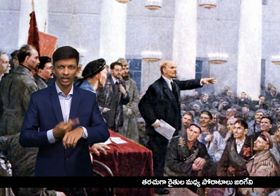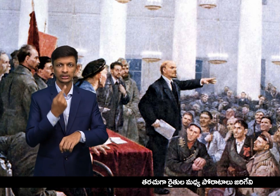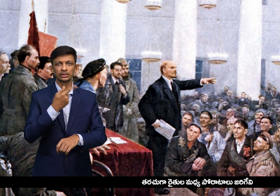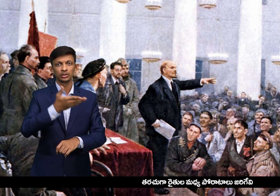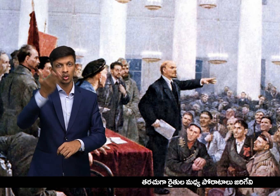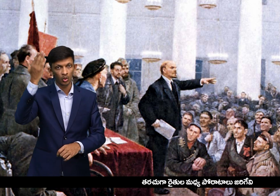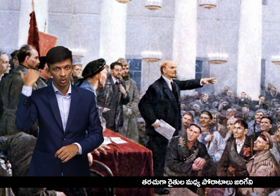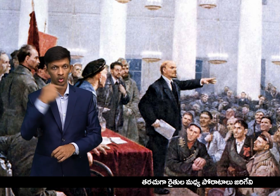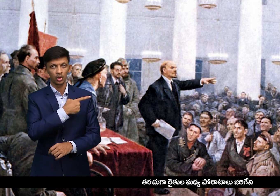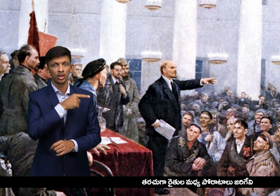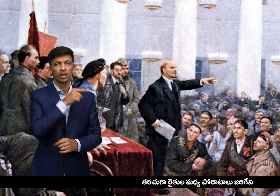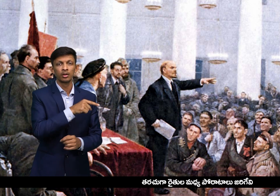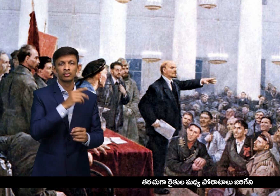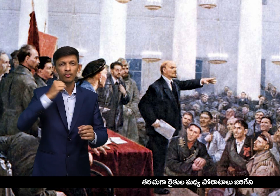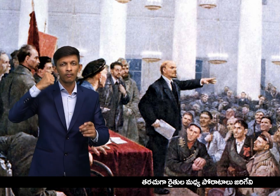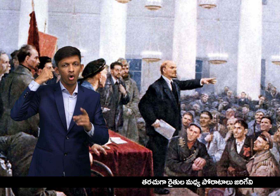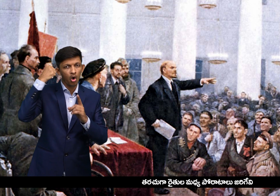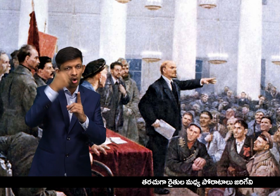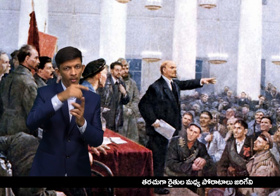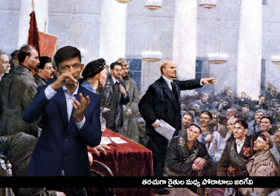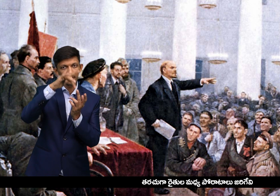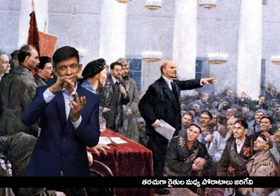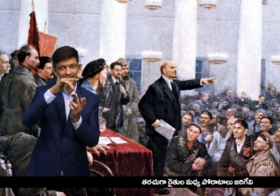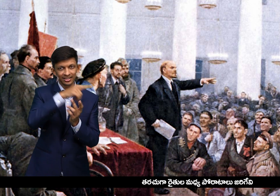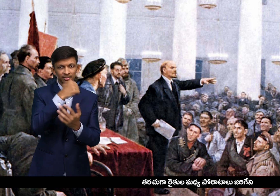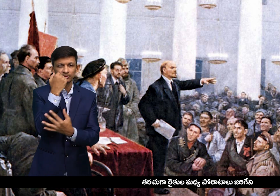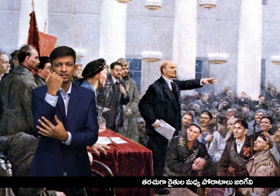తరచుగా రైతుల మధ్య పోరాటాలు జరిగేవి.